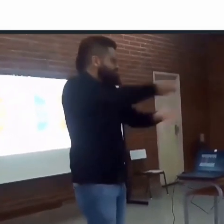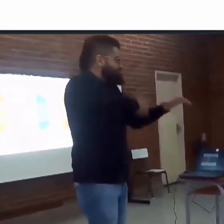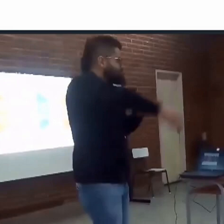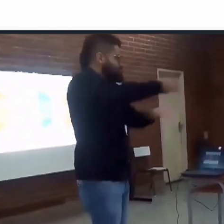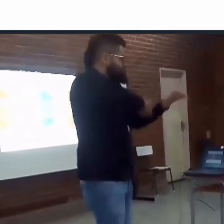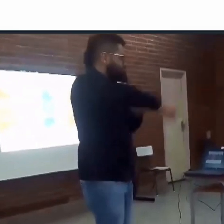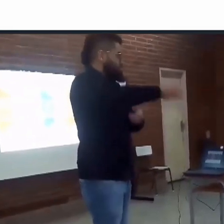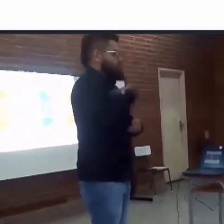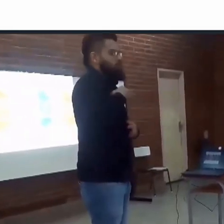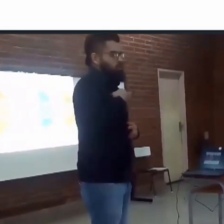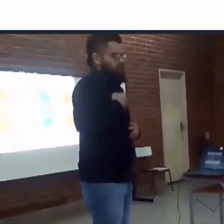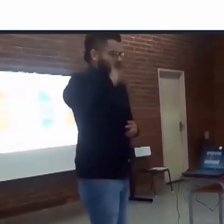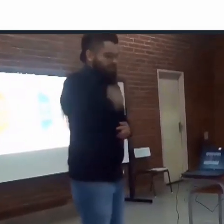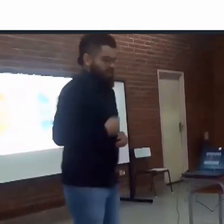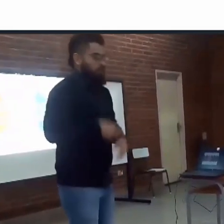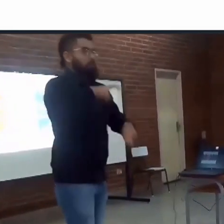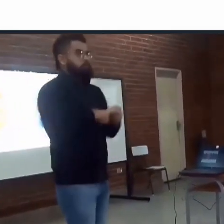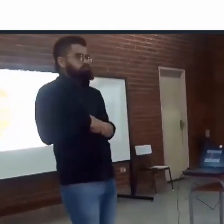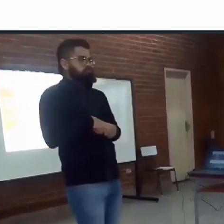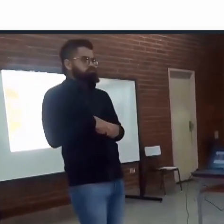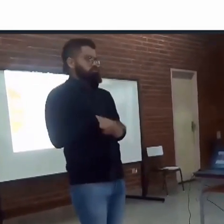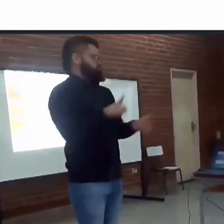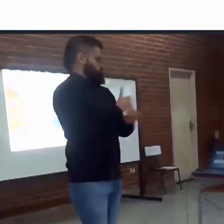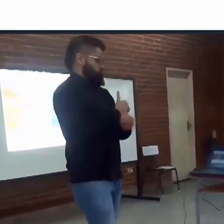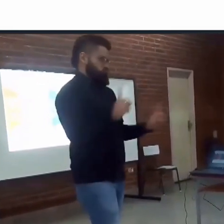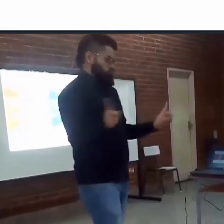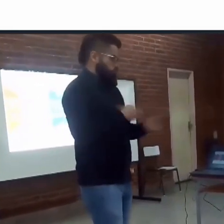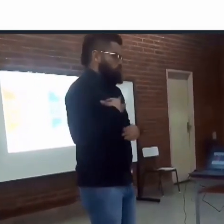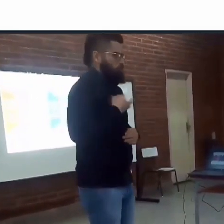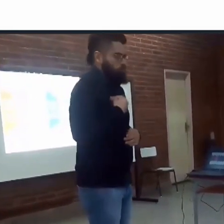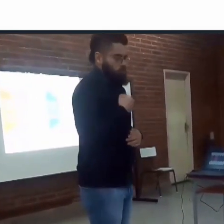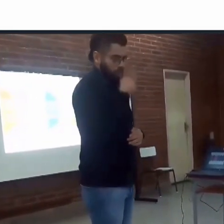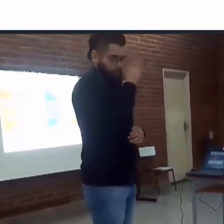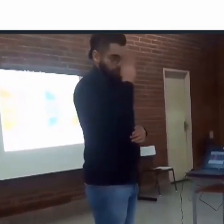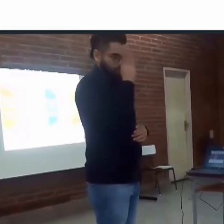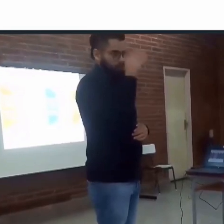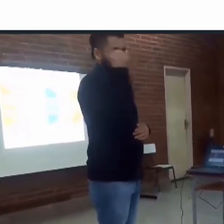como ellos, porque eso a ellos les nutre de muchísimas